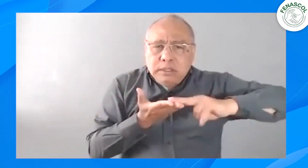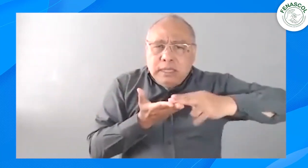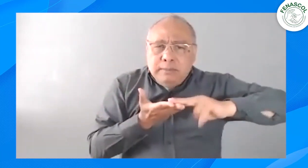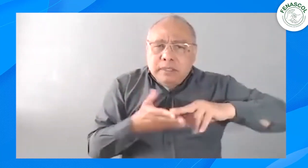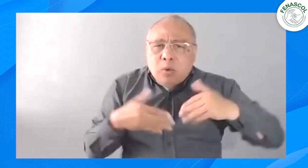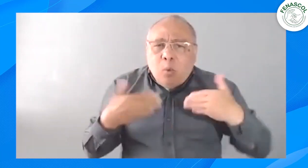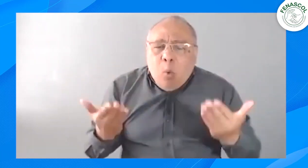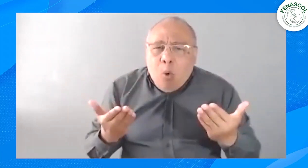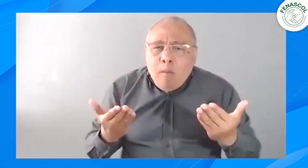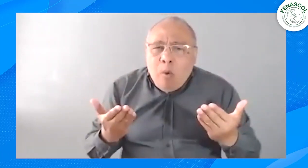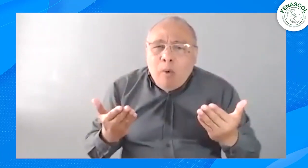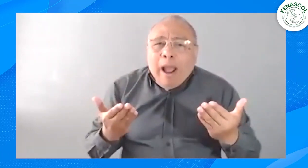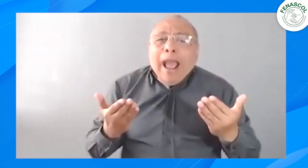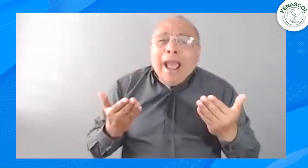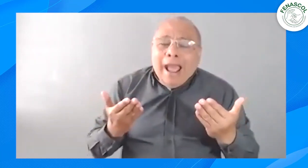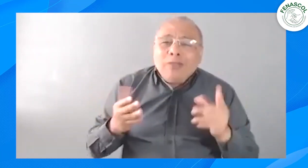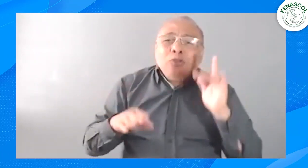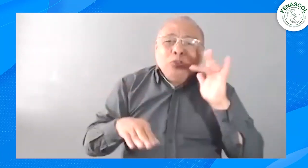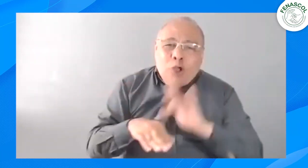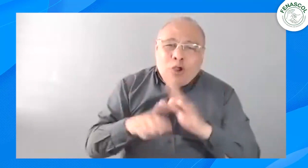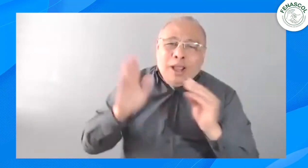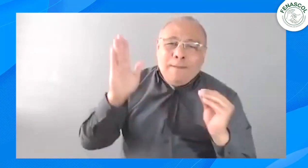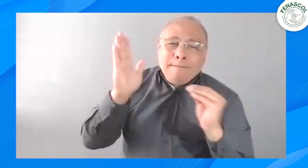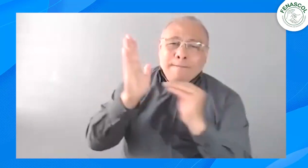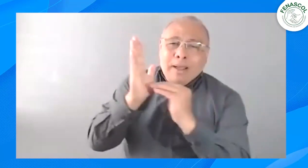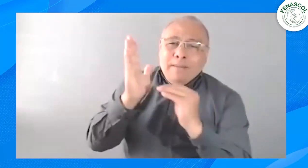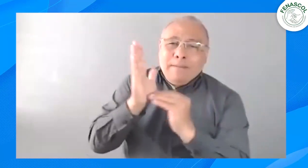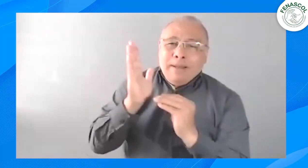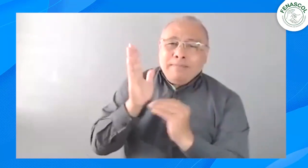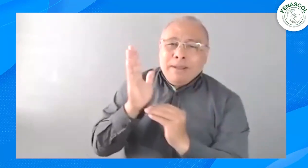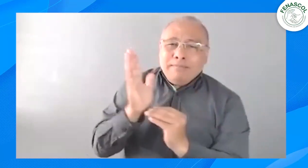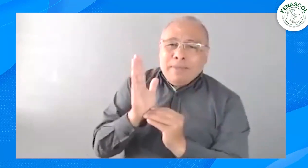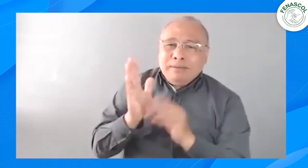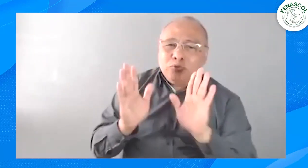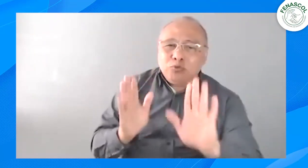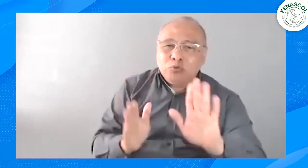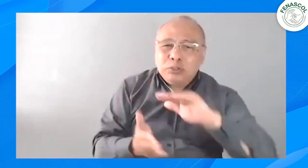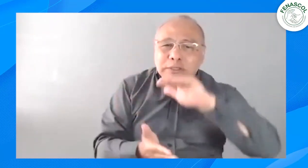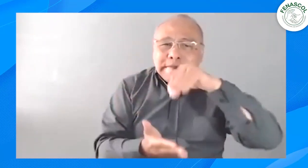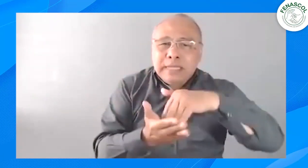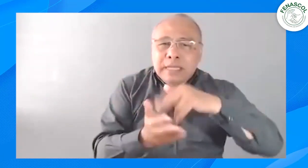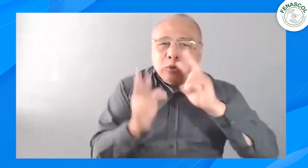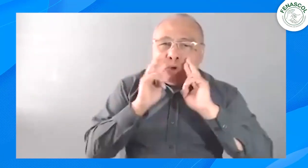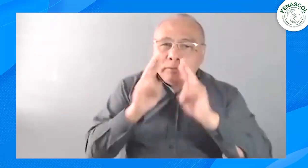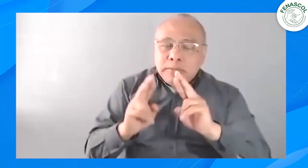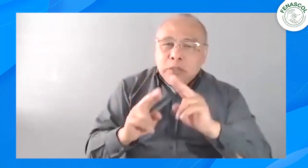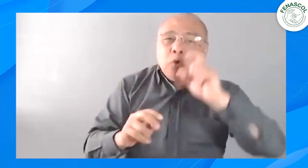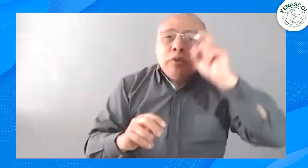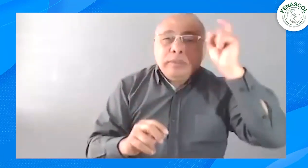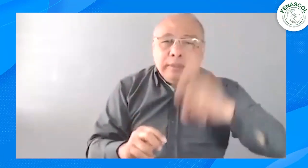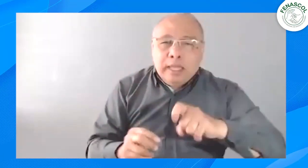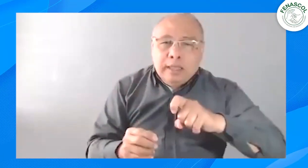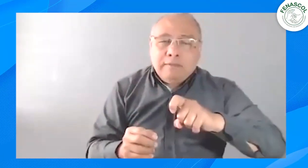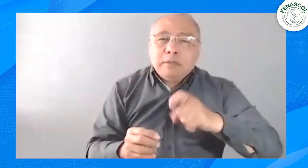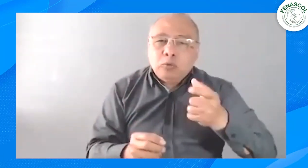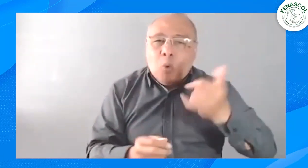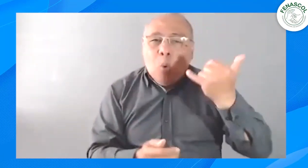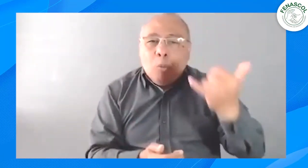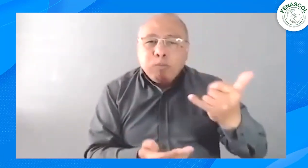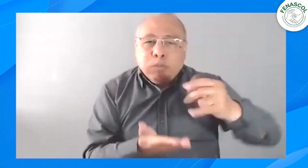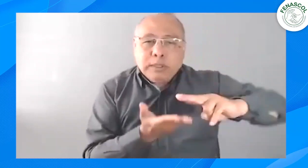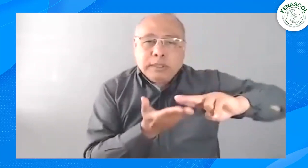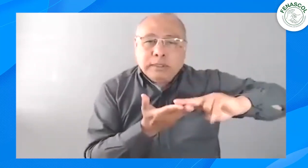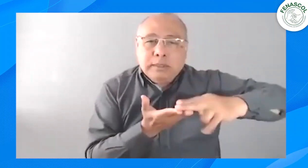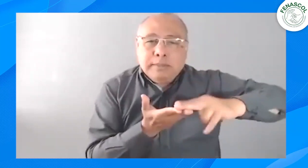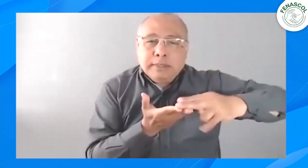que hacer también para reconocer las capacidades de la persona sorda si se requiere de un intérprete nosotros también hablamos y